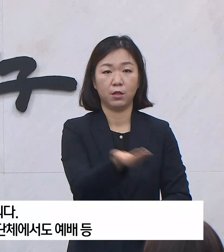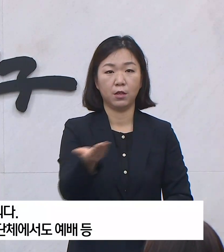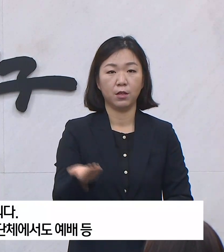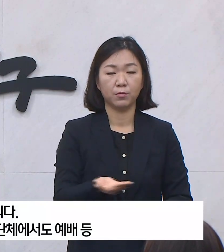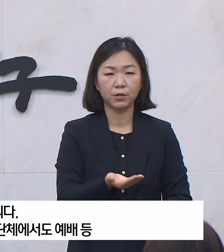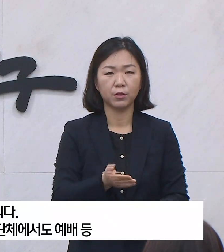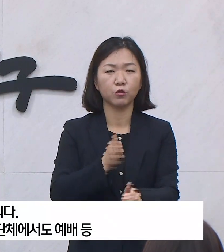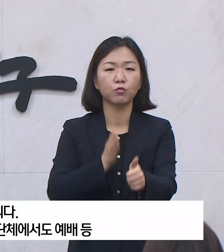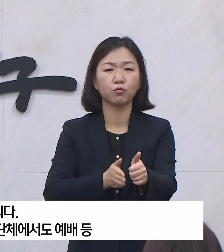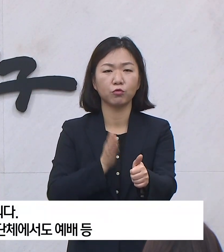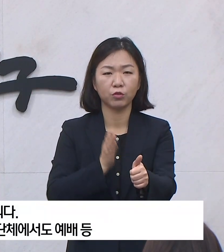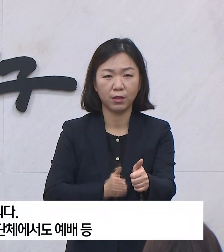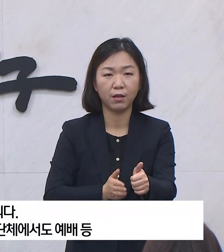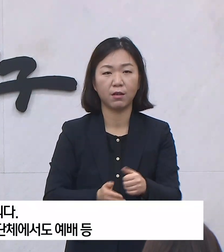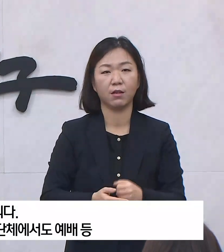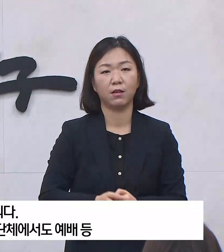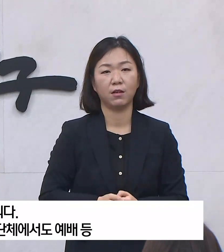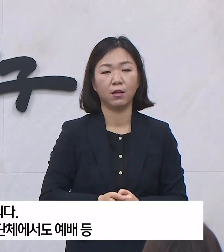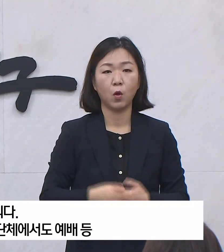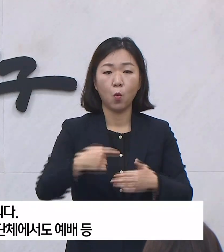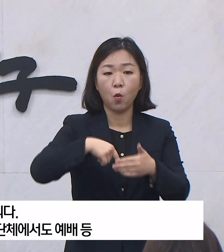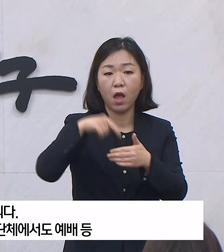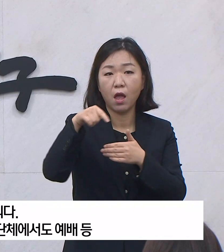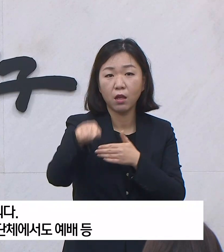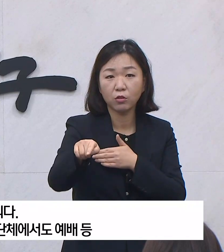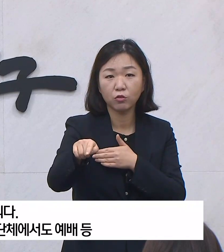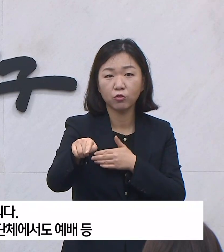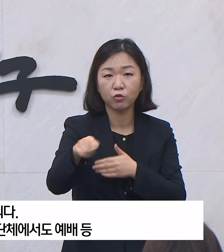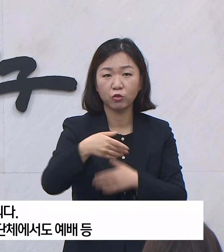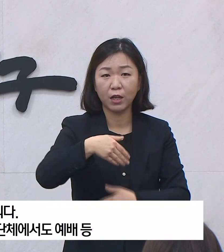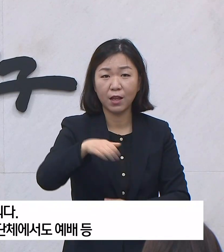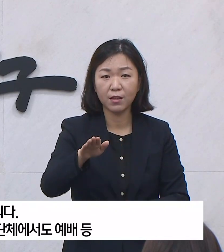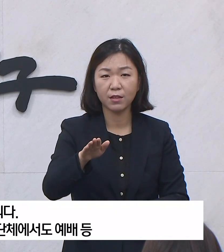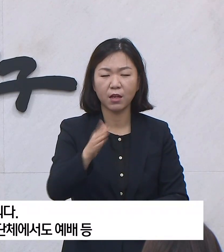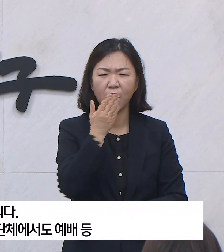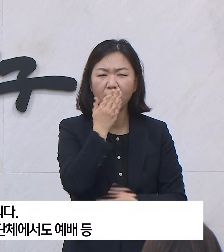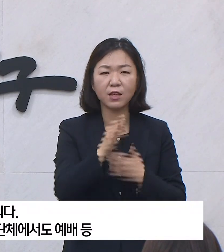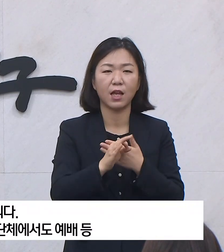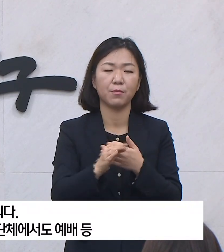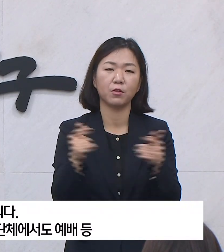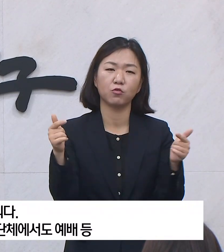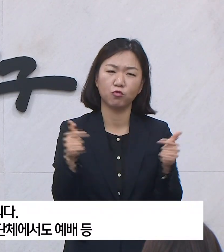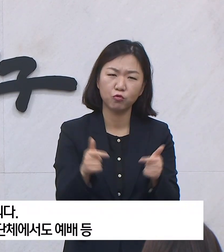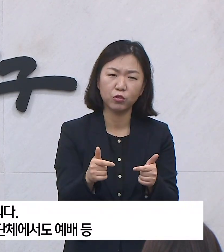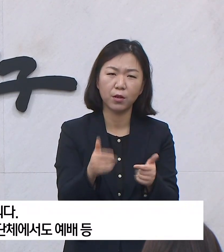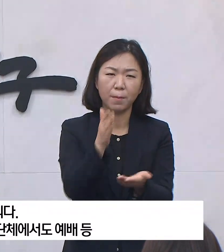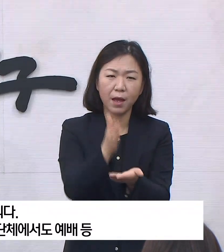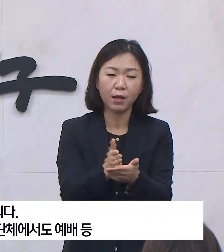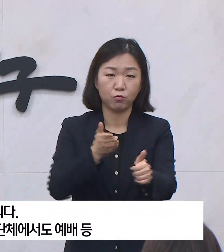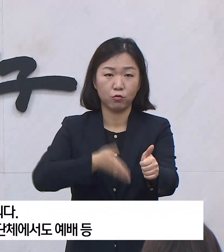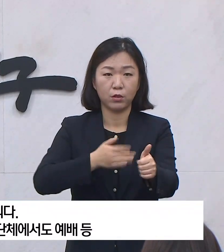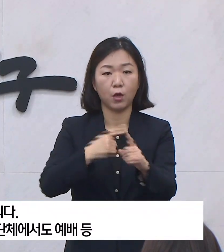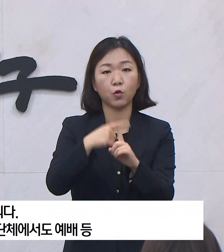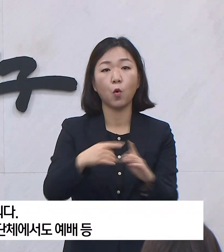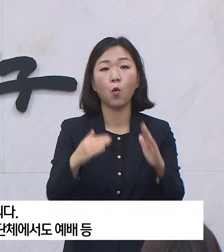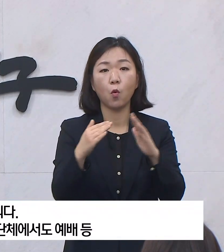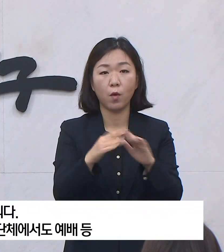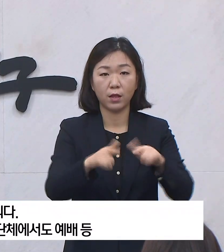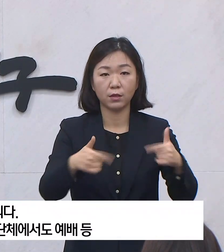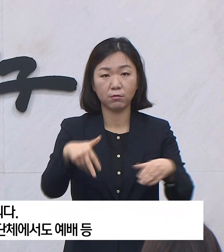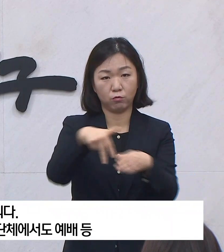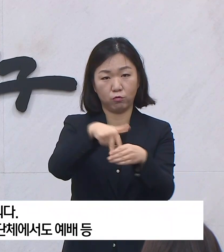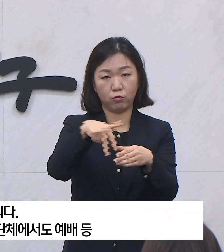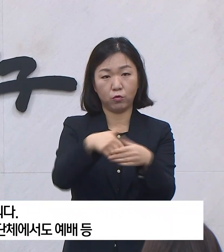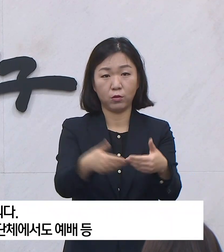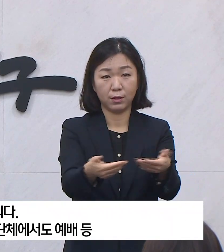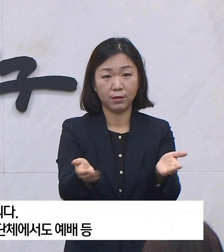간절히 부탁드립니다. 외출은 최대한 자제해 주시고 교회 등